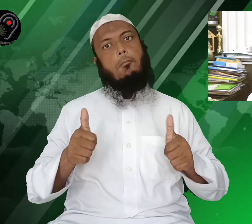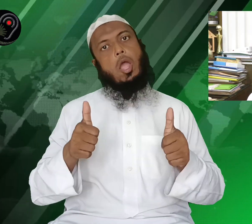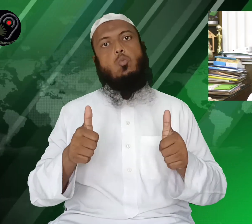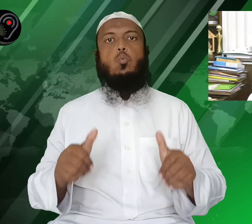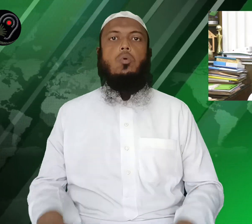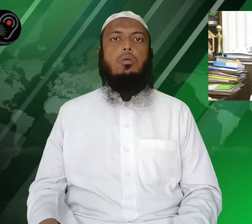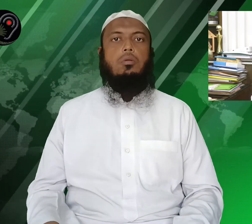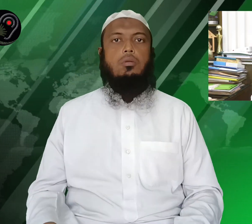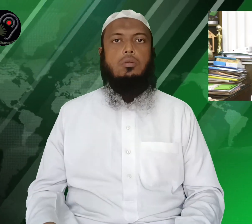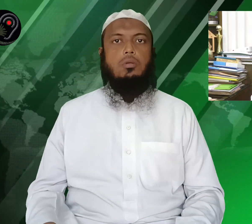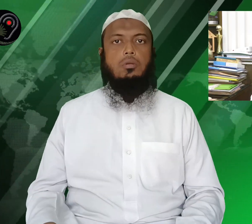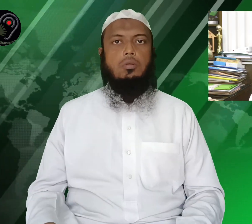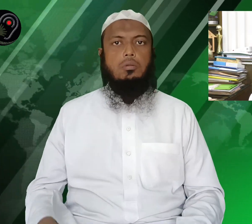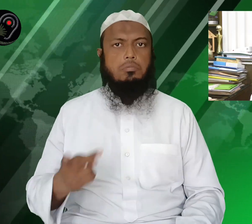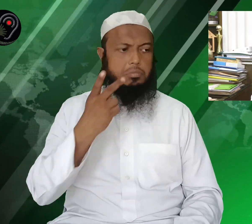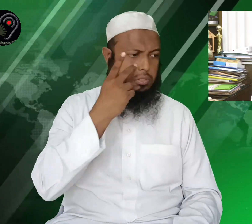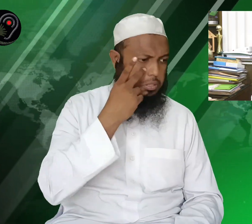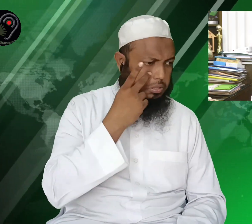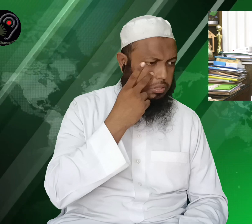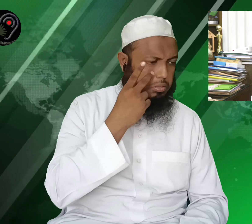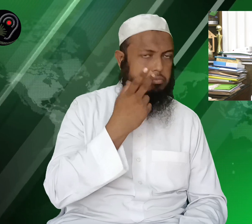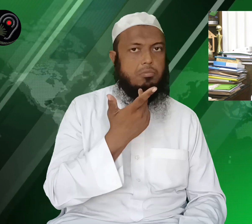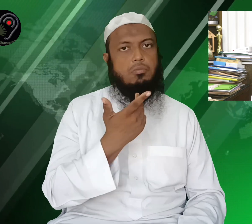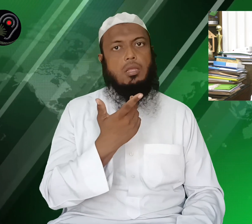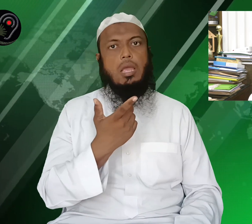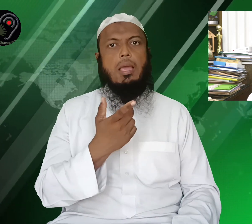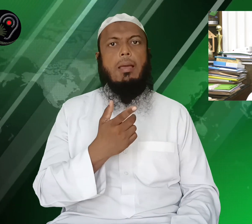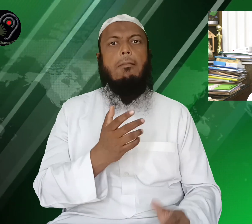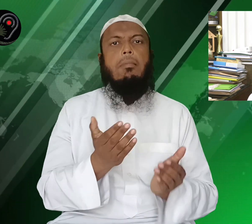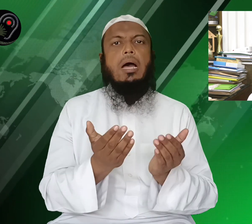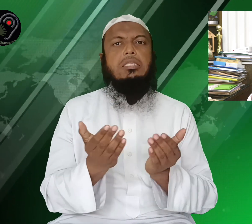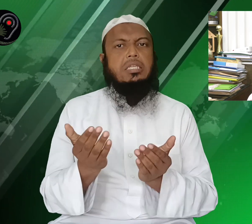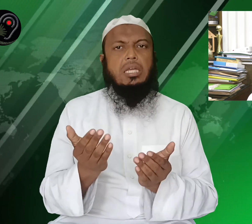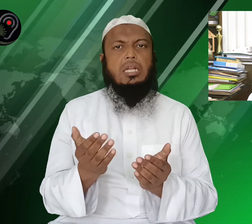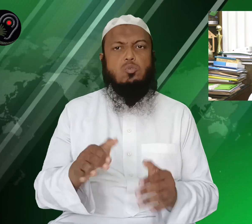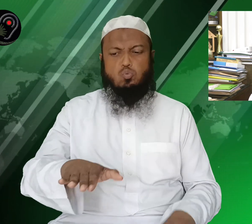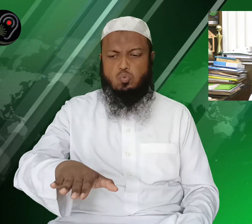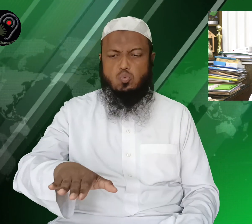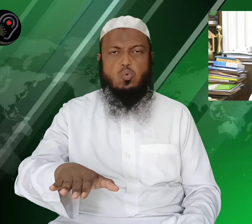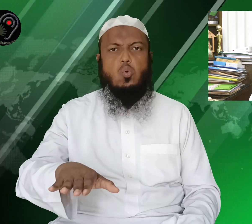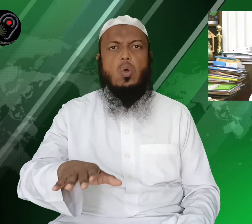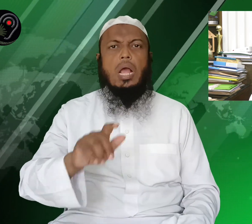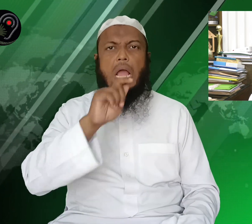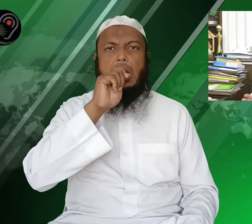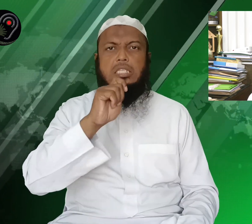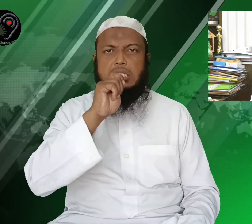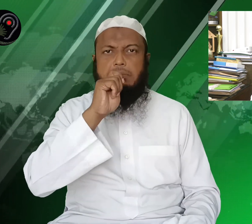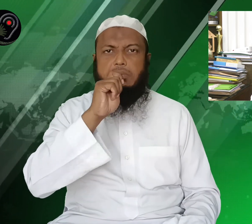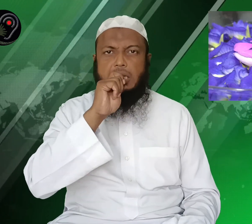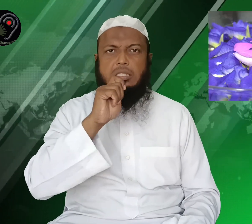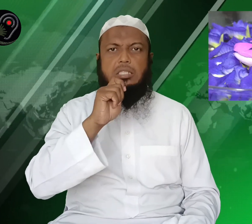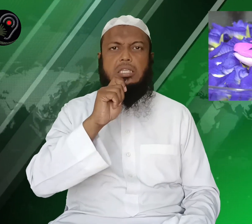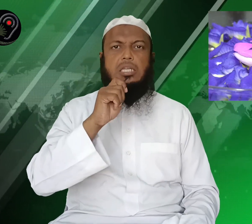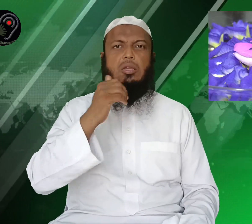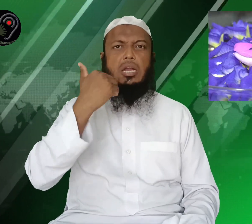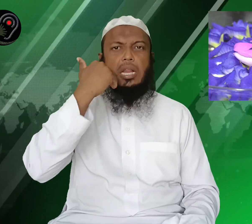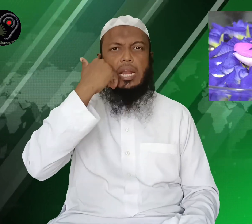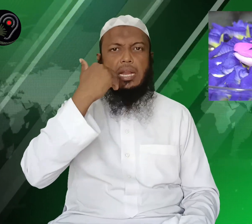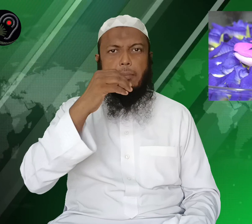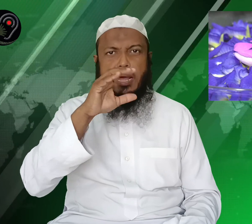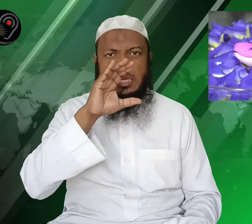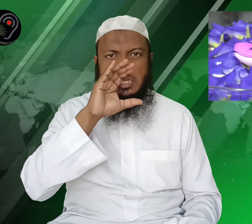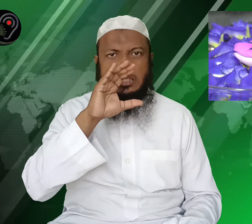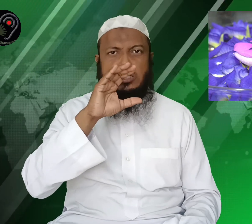পরে সে ডকডক করে ঠান্ডা পানি খাচ্ছে, রাস্তাঘাটে আইসক্রিম খাচ্ছে। তো আইসক্রিম খাইলে কী হবে, রেসপিরেটরি ট্র্যাক্টে চলে যাচ্ছে। কমফোর্টেবল